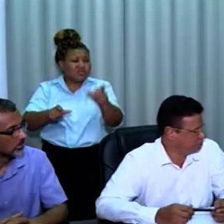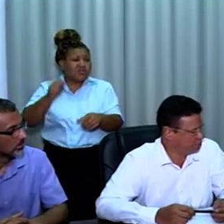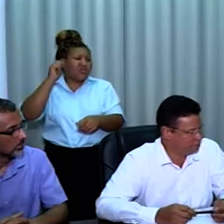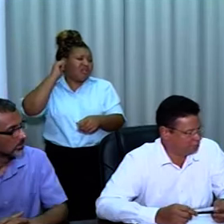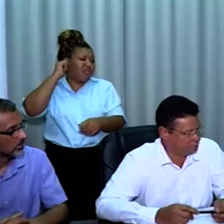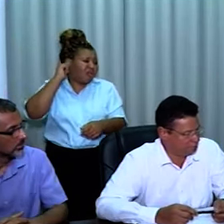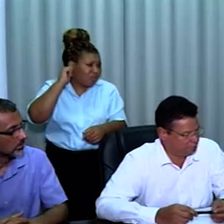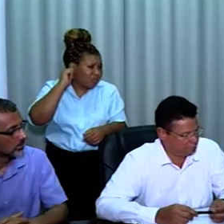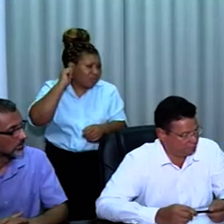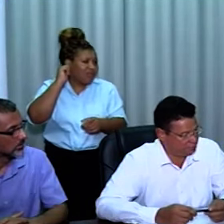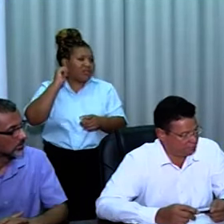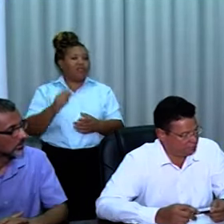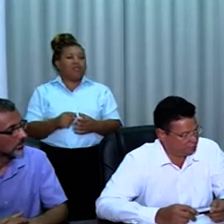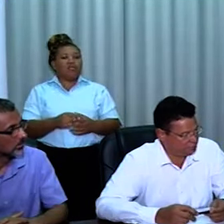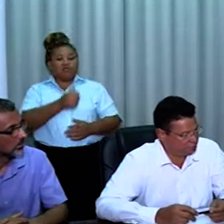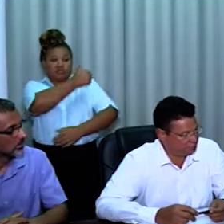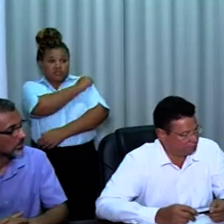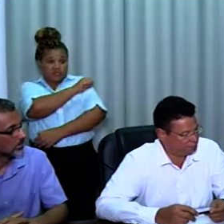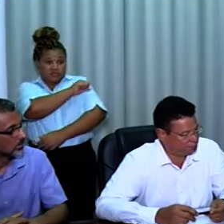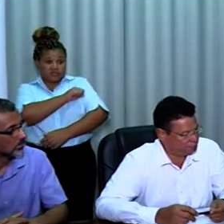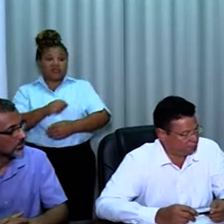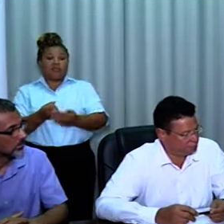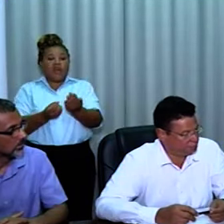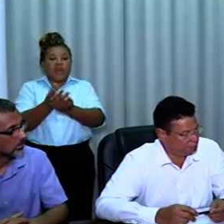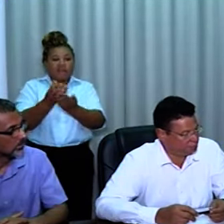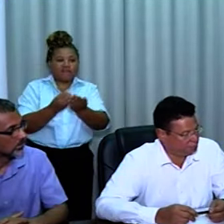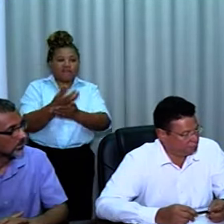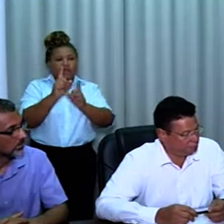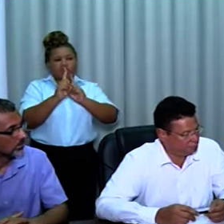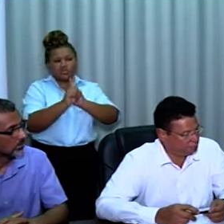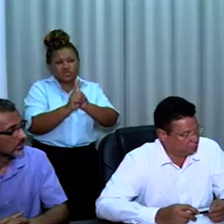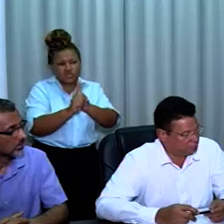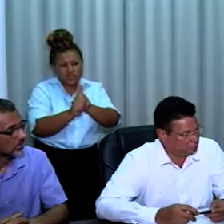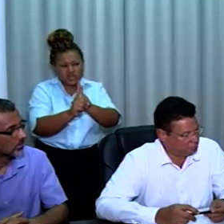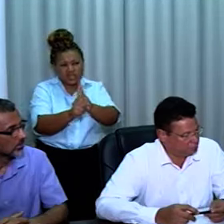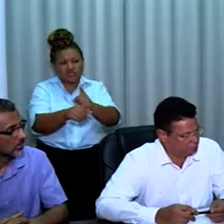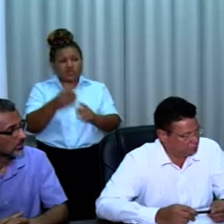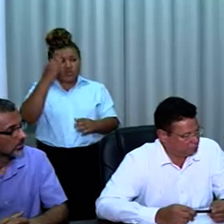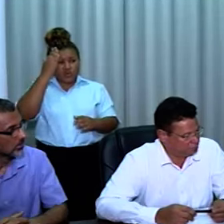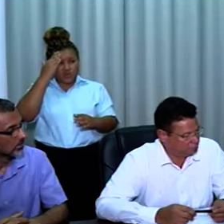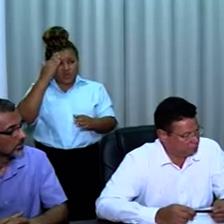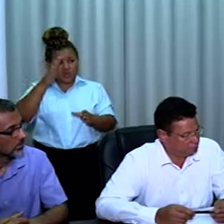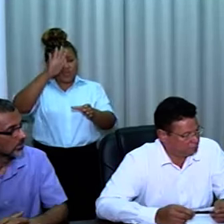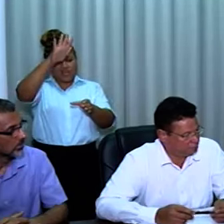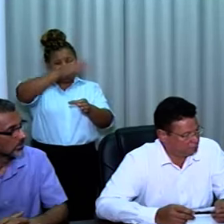conseil. Ça qui plie hier, ok, sanitaire est fini, peut-être là, tout le monde va peut-être prendre plus